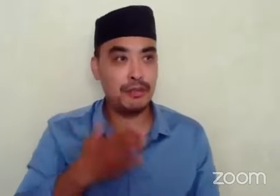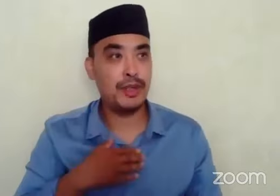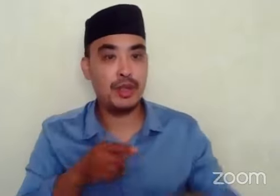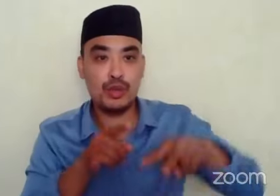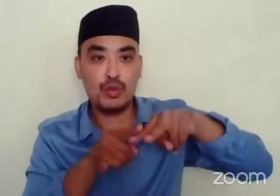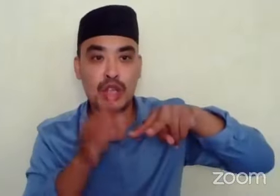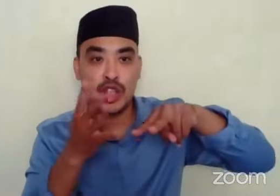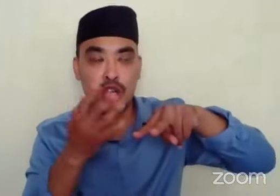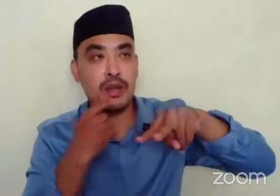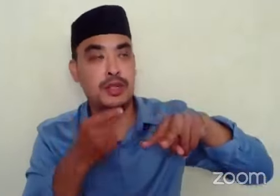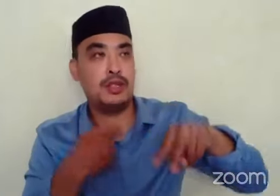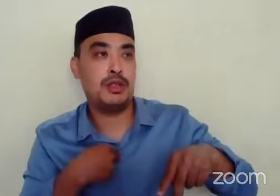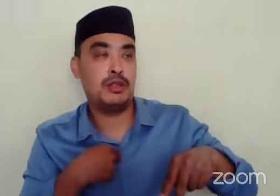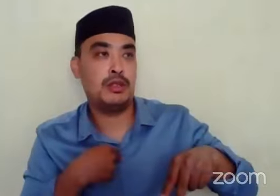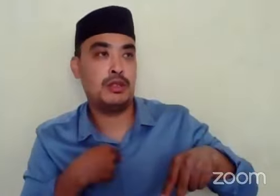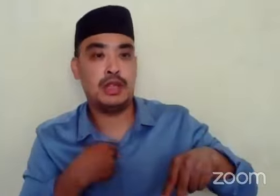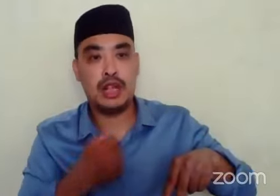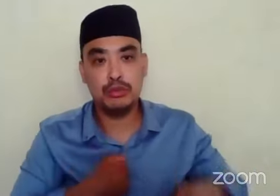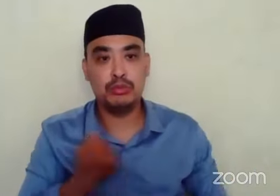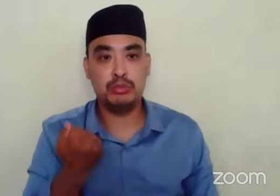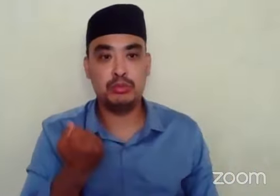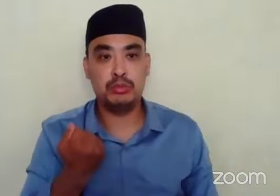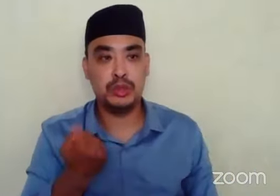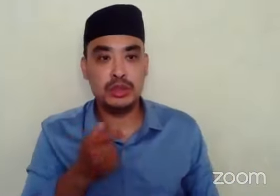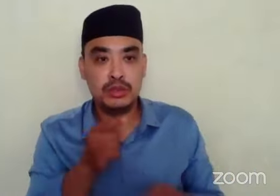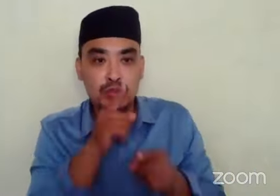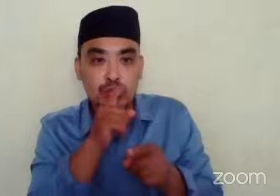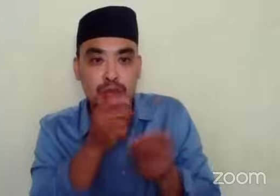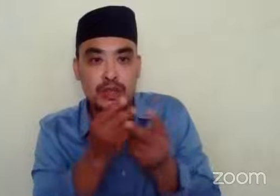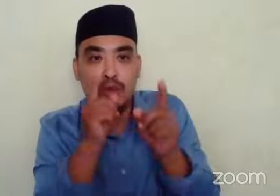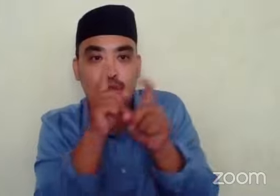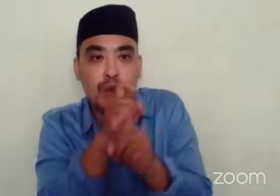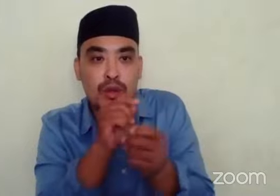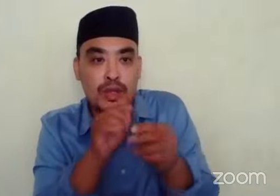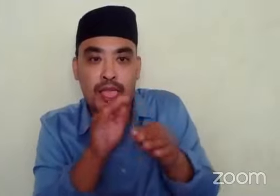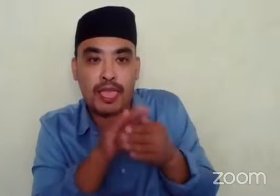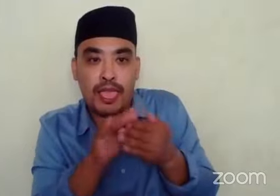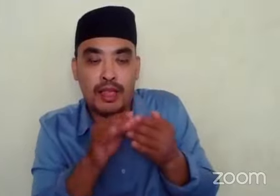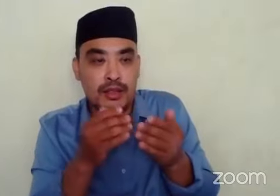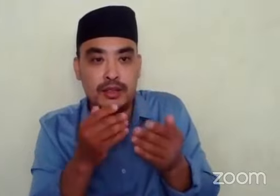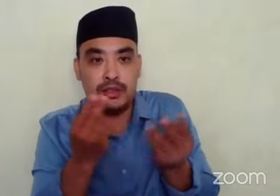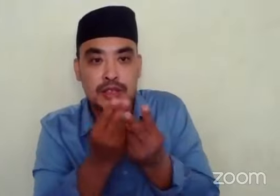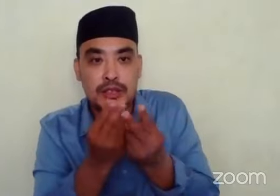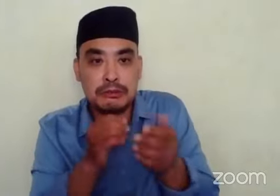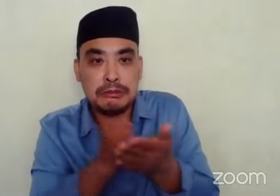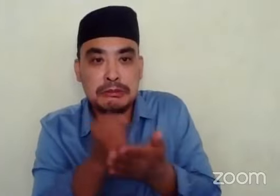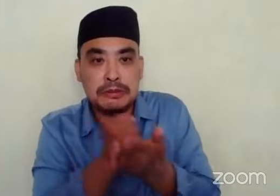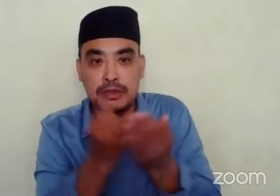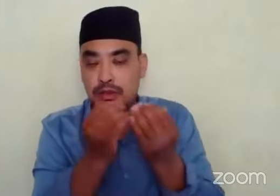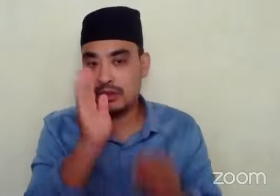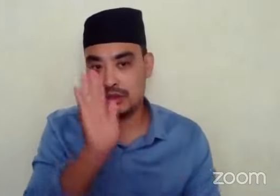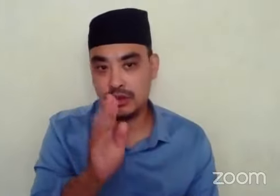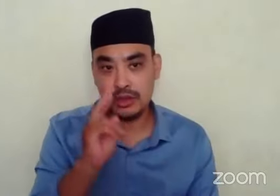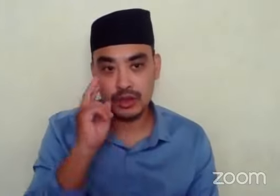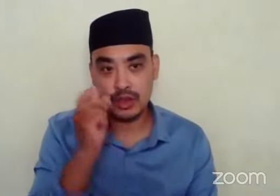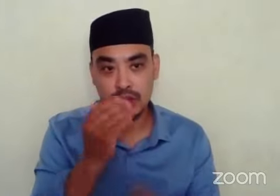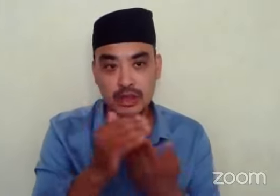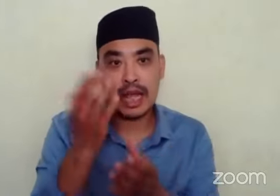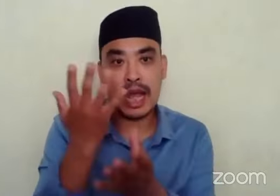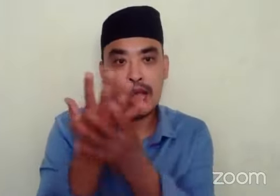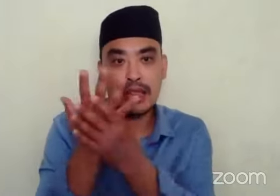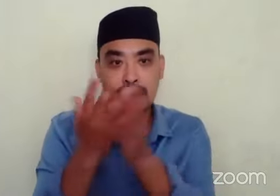छैन भनेदेखि चाहिँ मैले यो आफ्नो लुकाउन खोज्ने क्या, जति सक्दो लुकाउन सक्ने सम्मान लुकाउने के, सजिलो चाहिँ हातहरू